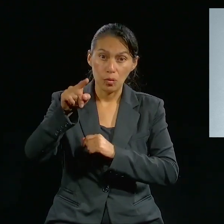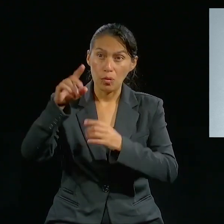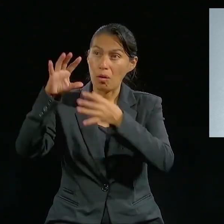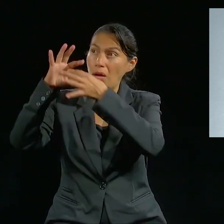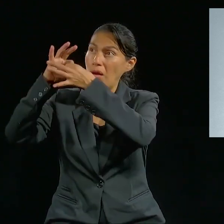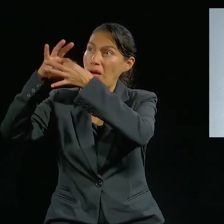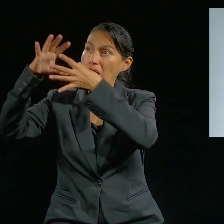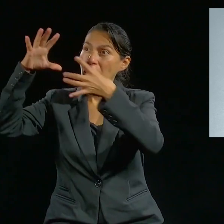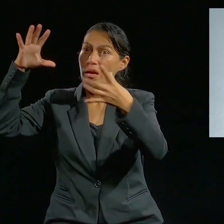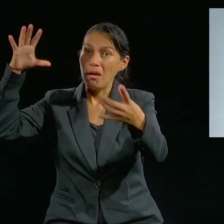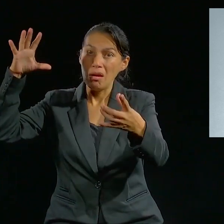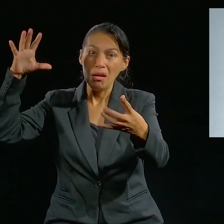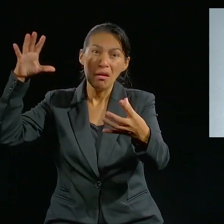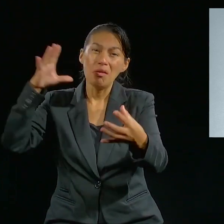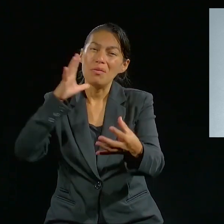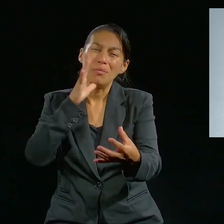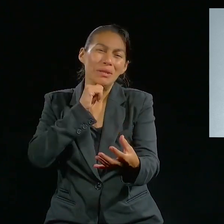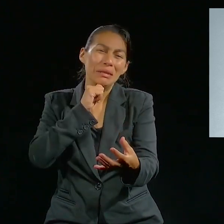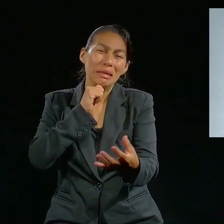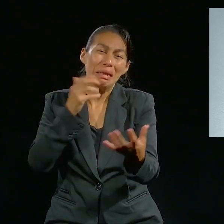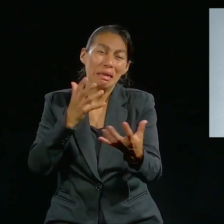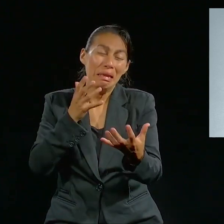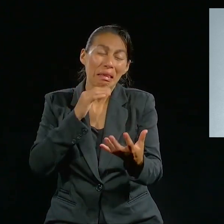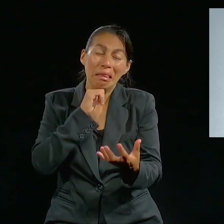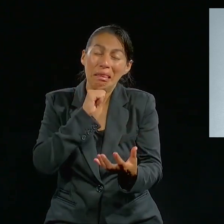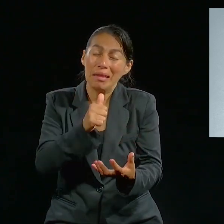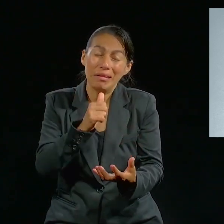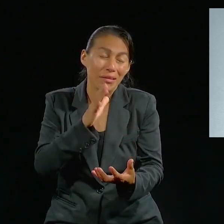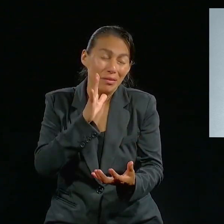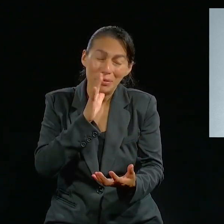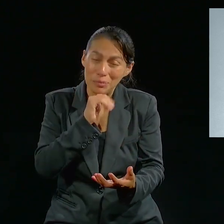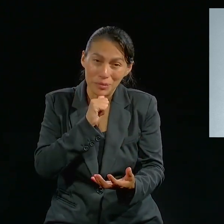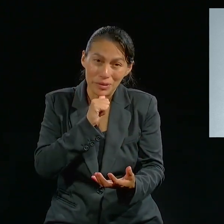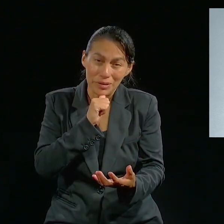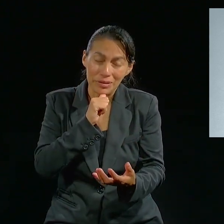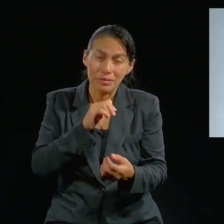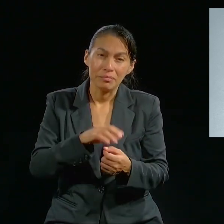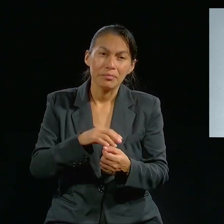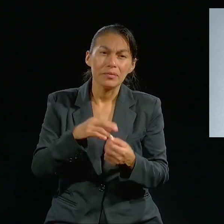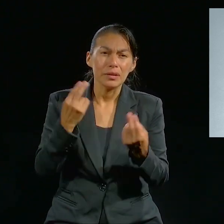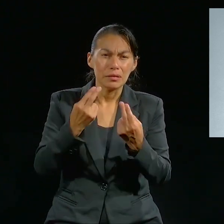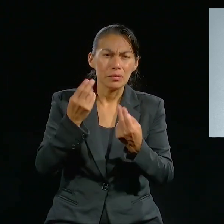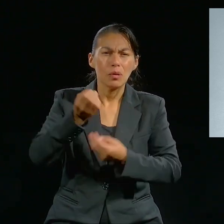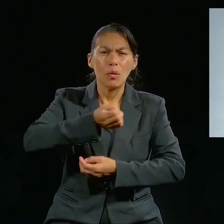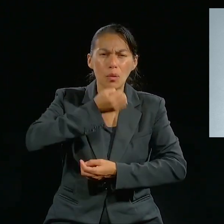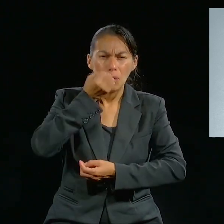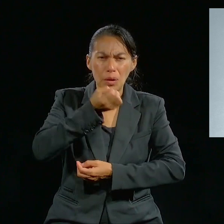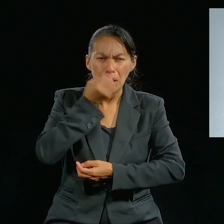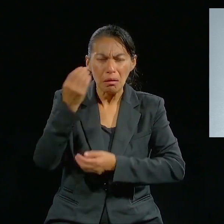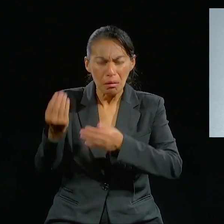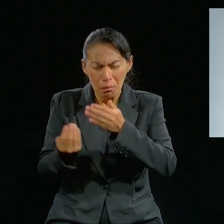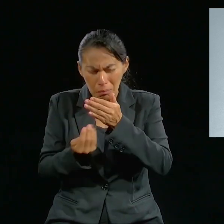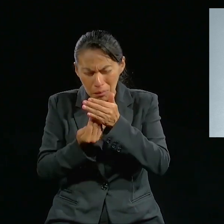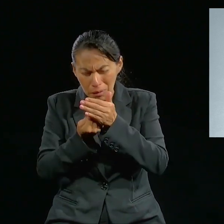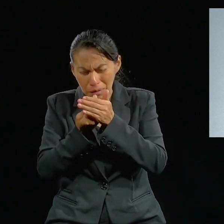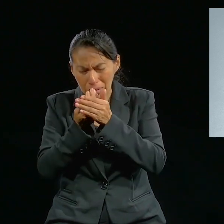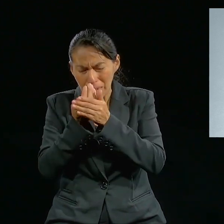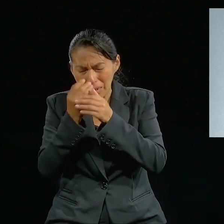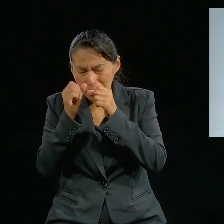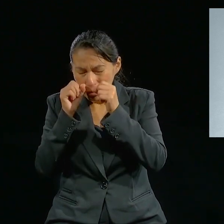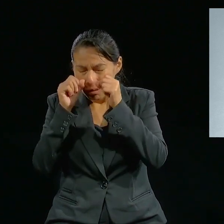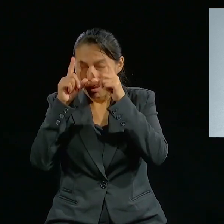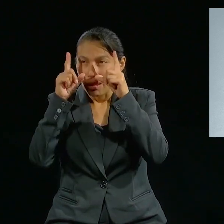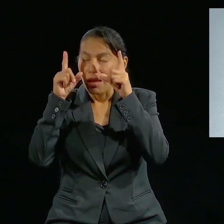alcance. A la distancia de una oración, por la mañana. Y entonces poner